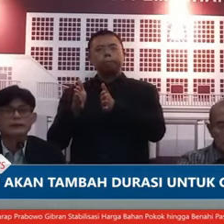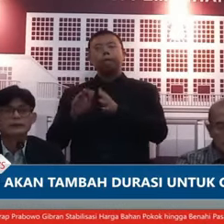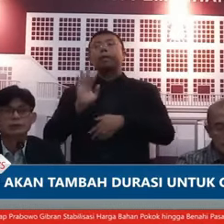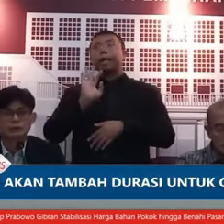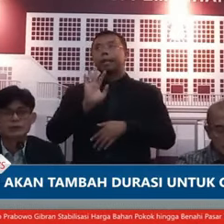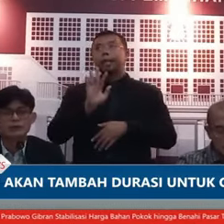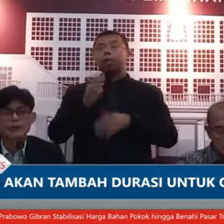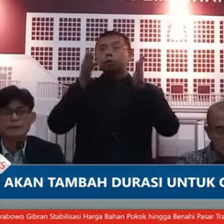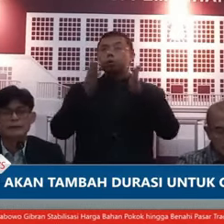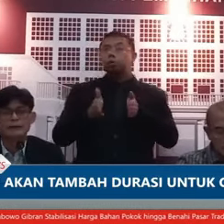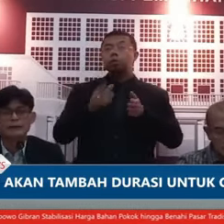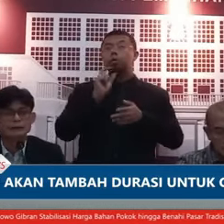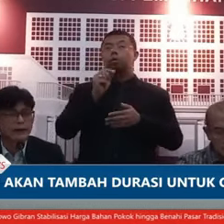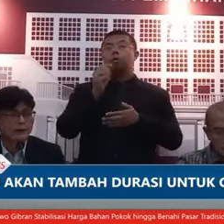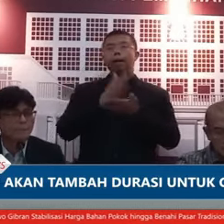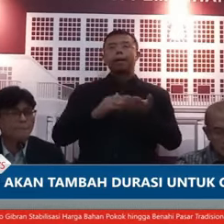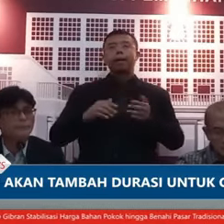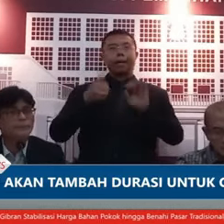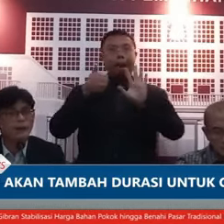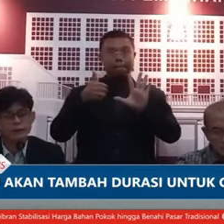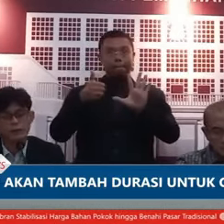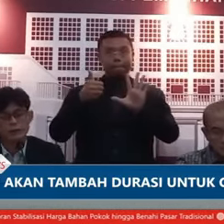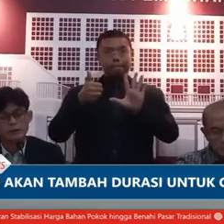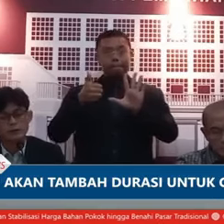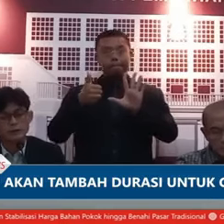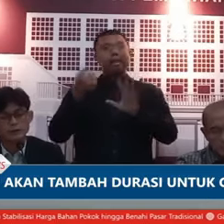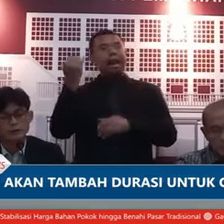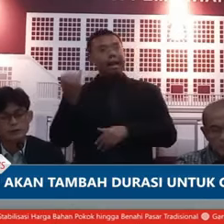JCC Senayan pukul 7 malam nanti.